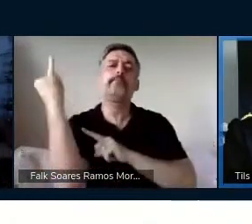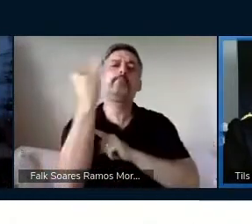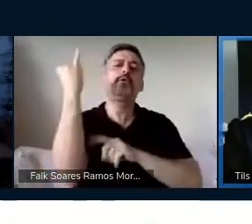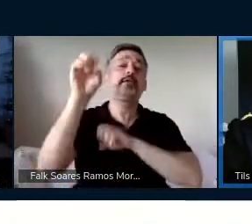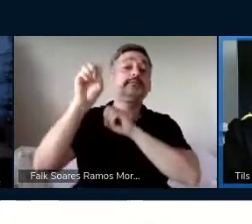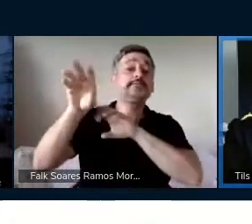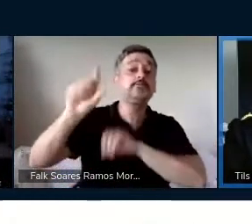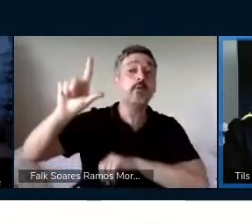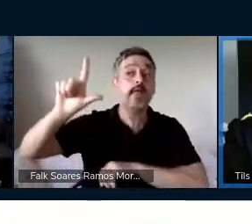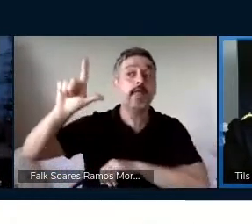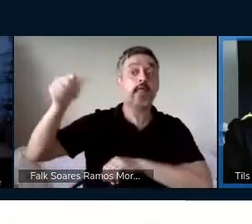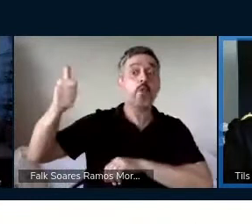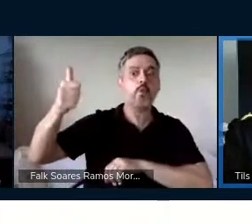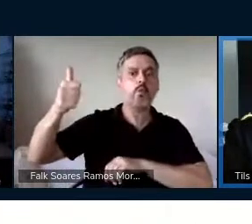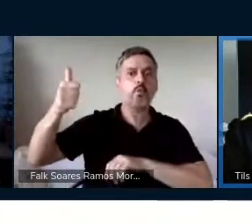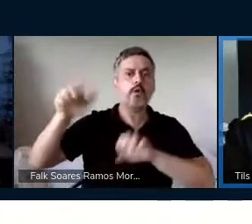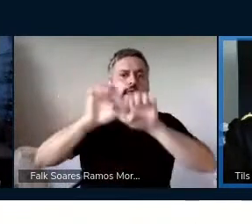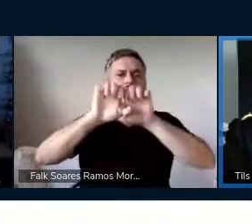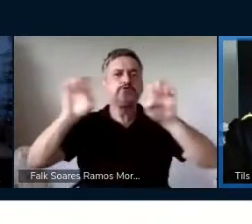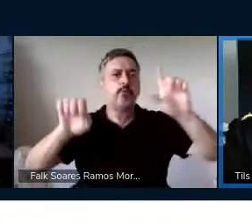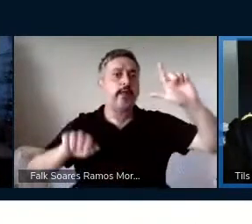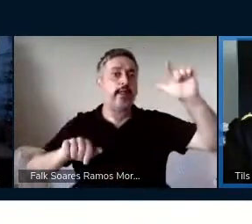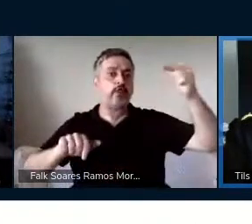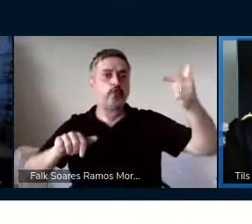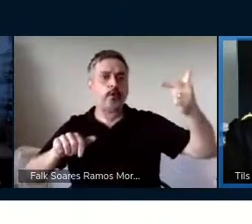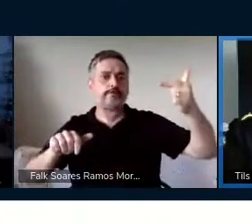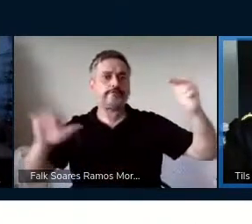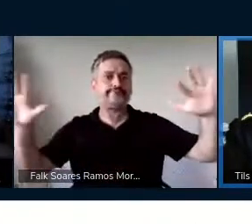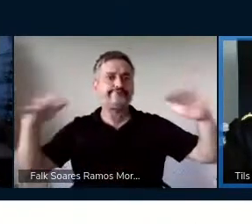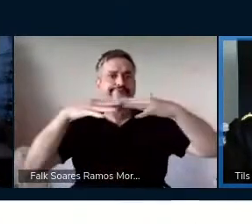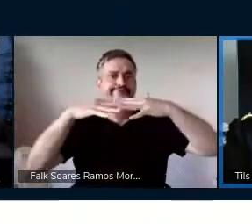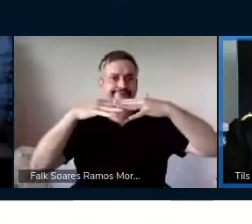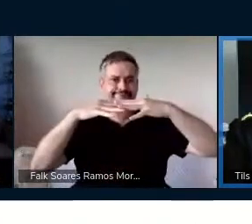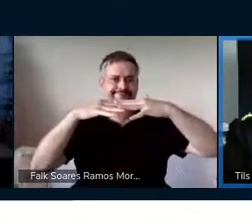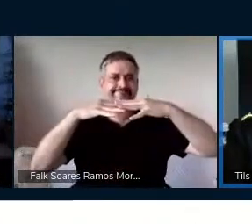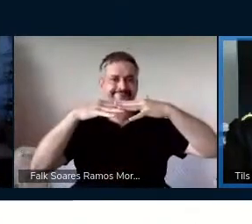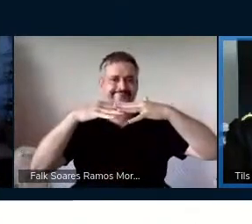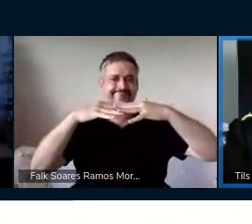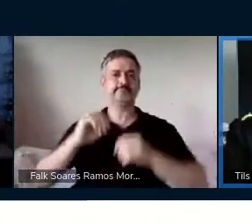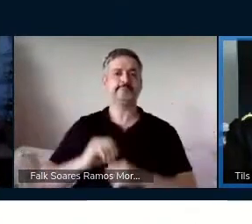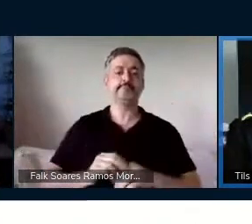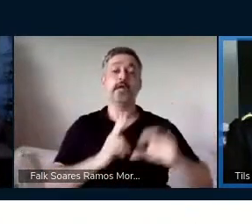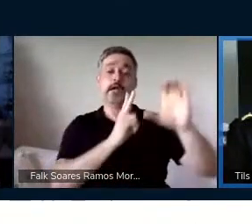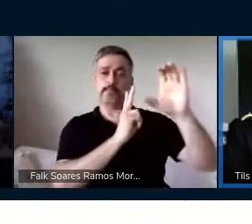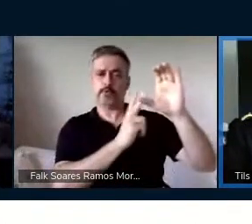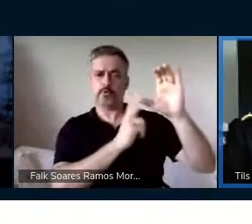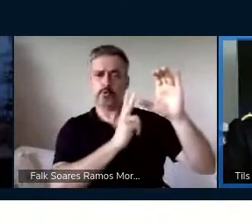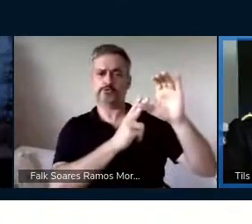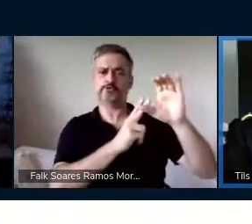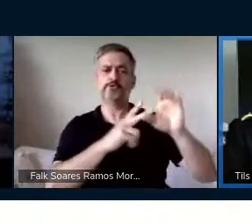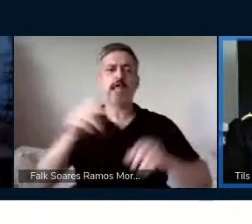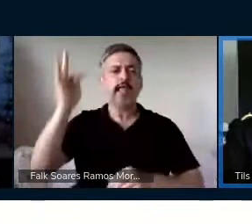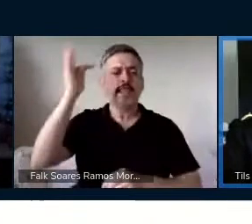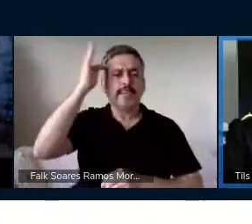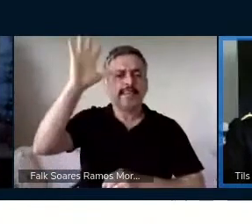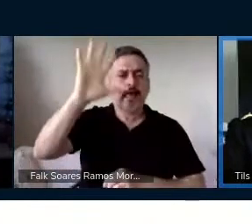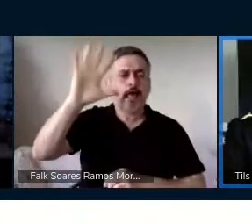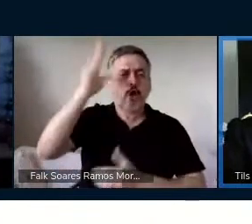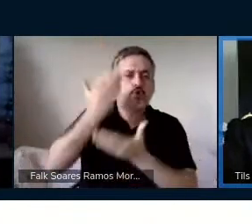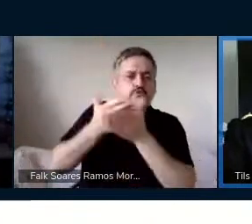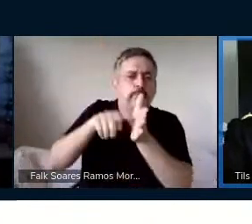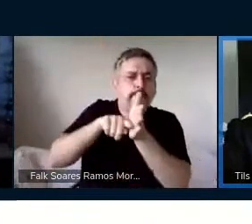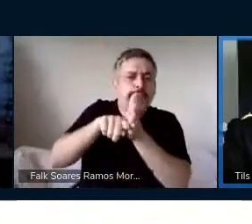O capítulo 1 foi a importância do ensino da L1 para a estruturação da L2 por uma